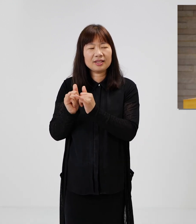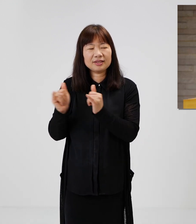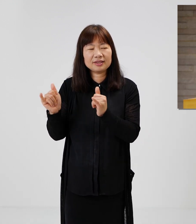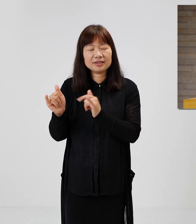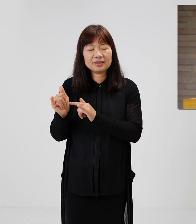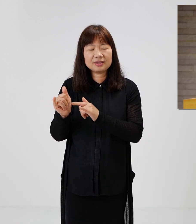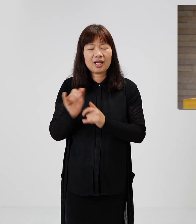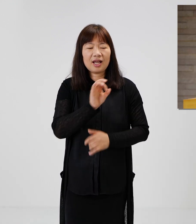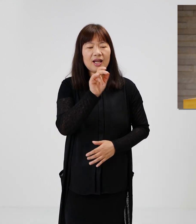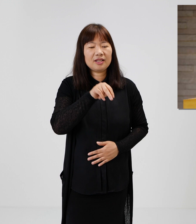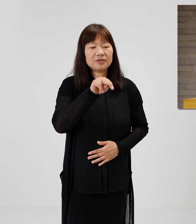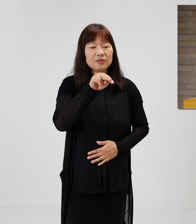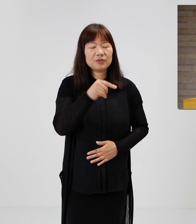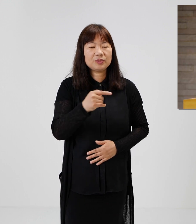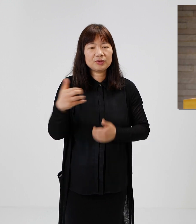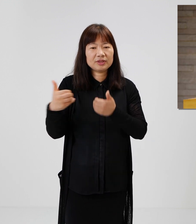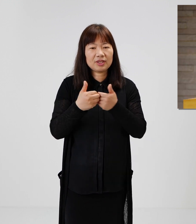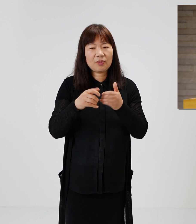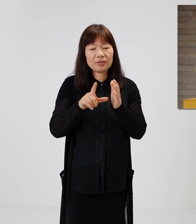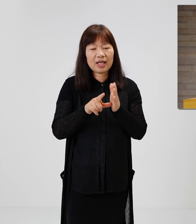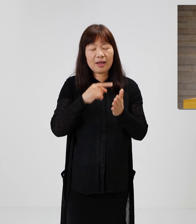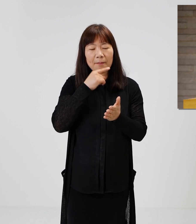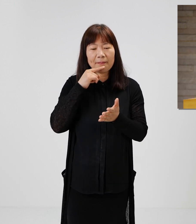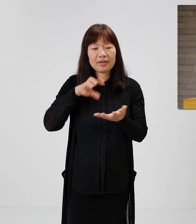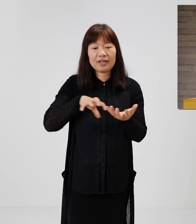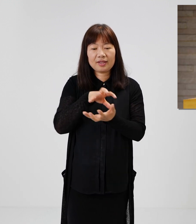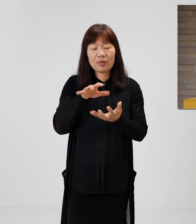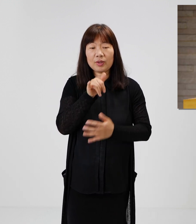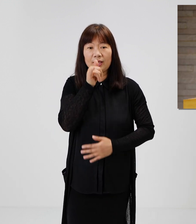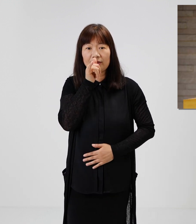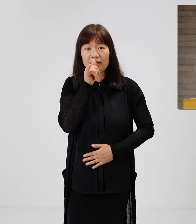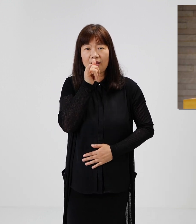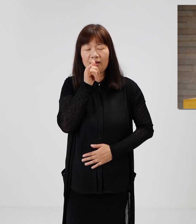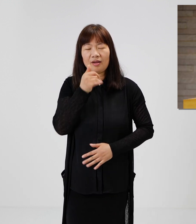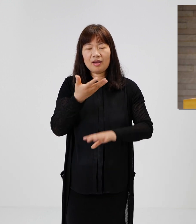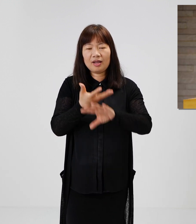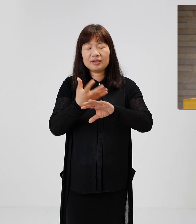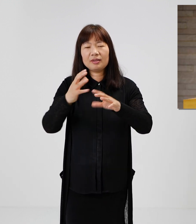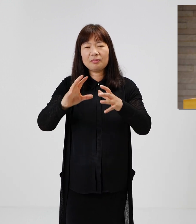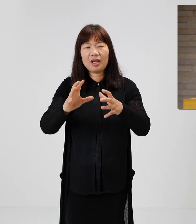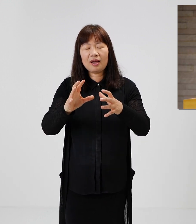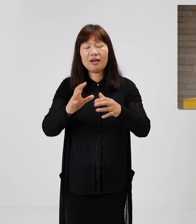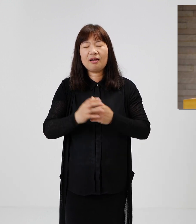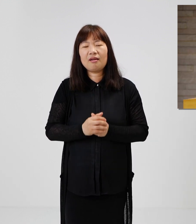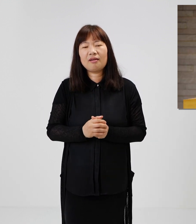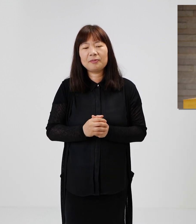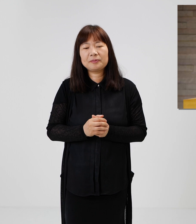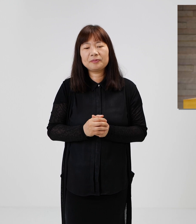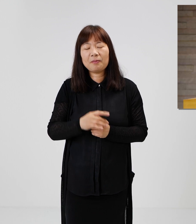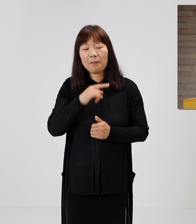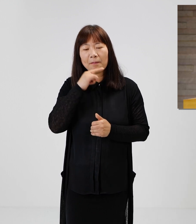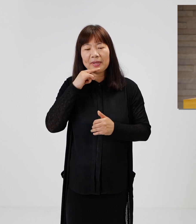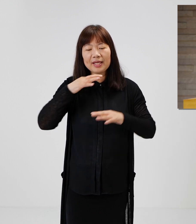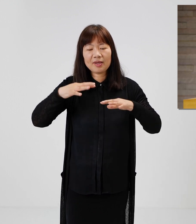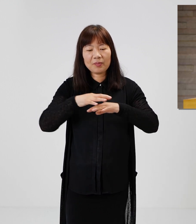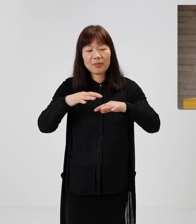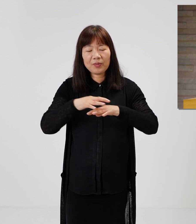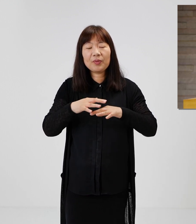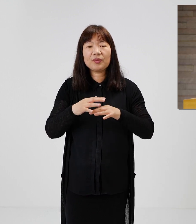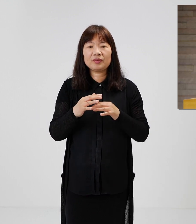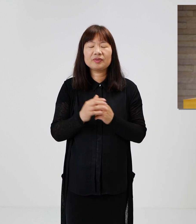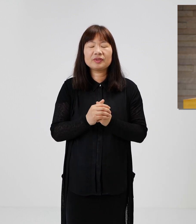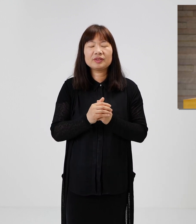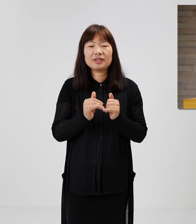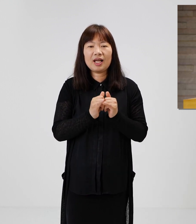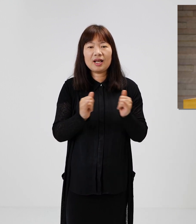아수르가 침공했을 때 피가 섞인 이방 혼혈족입니다. 유대인들의